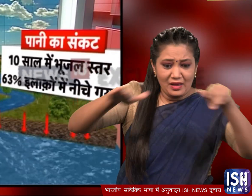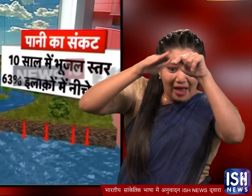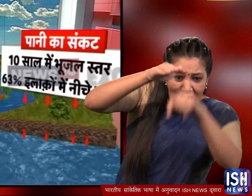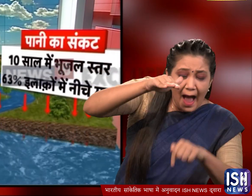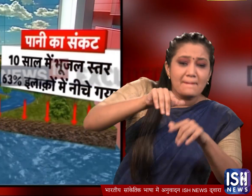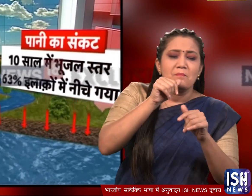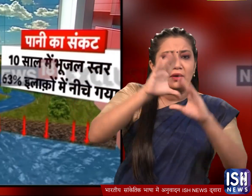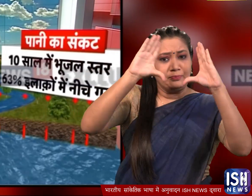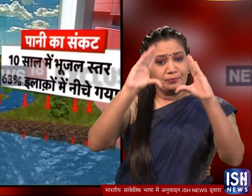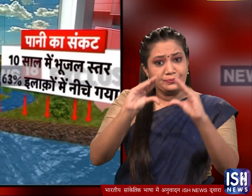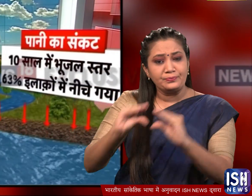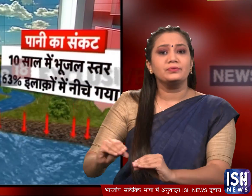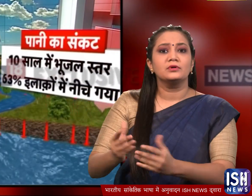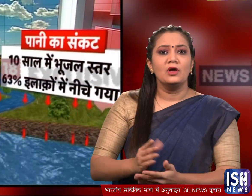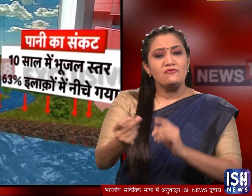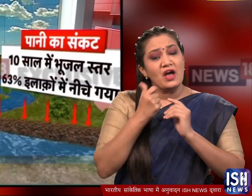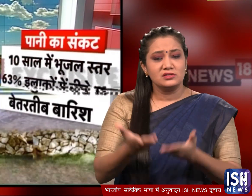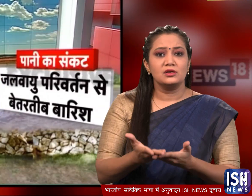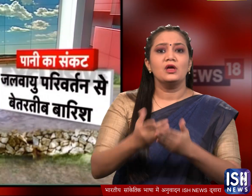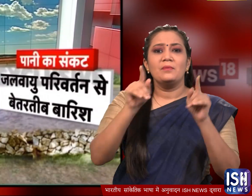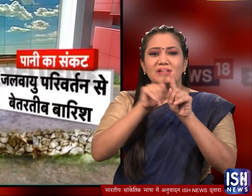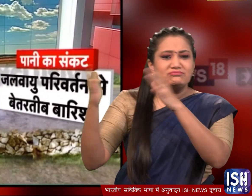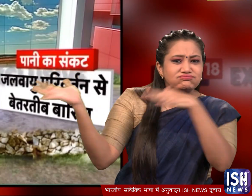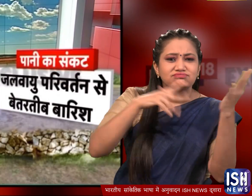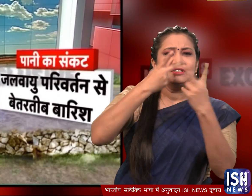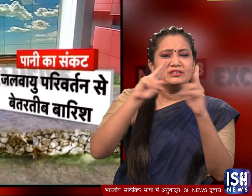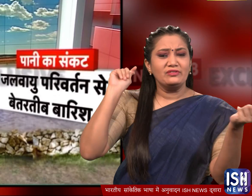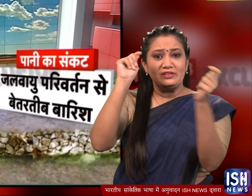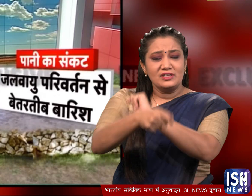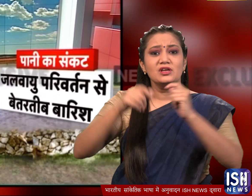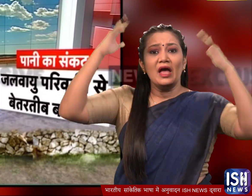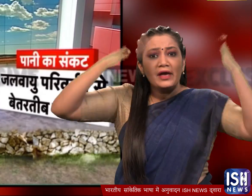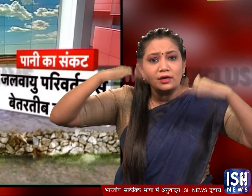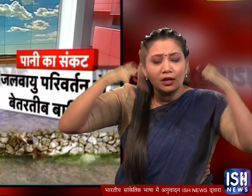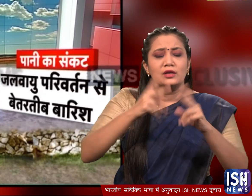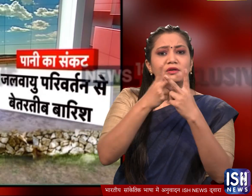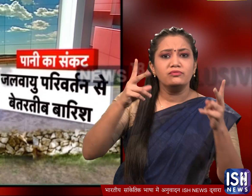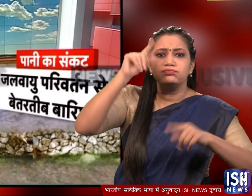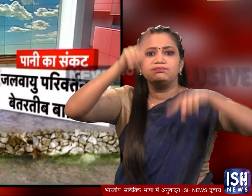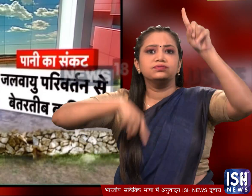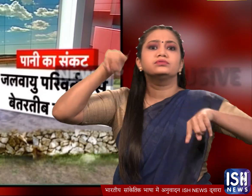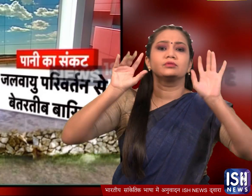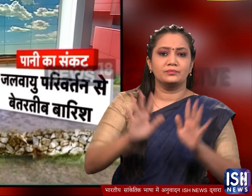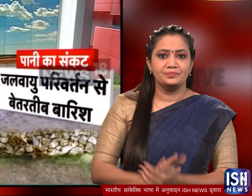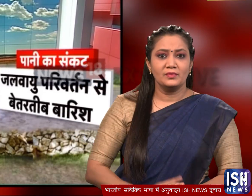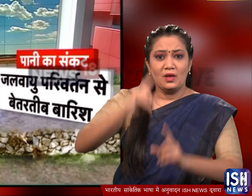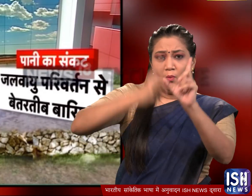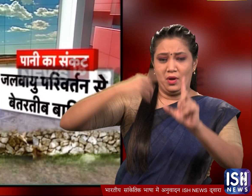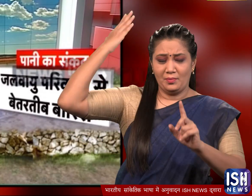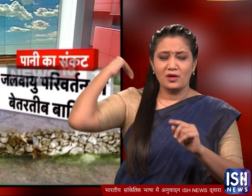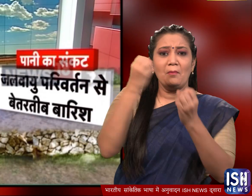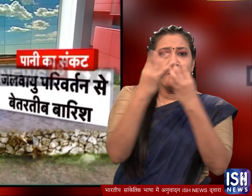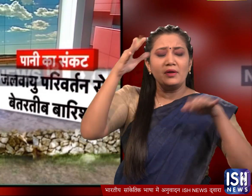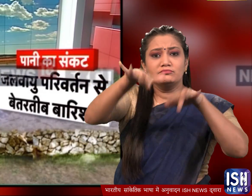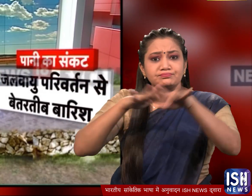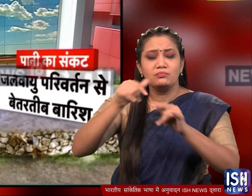पानी तेजी से खत्म हो रहा है। ऊपर से जलवायु परिवर्तन की वजह से मानसून की बारिश भी बेतरतीब हो रही है। पिछले साल राजस्थान